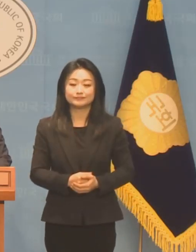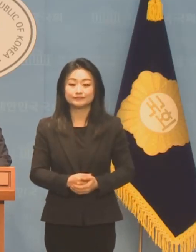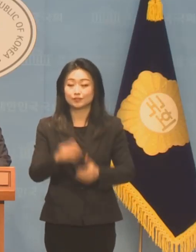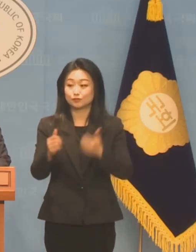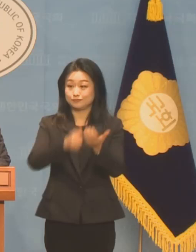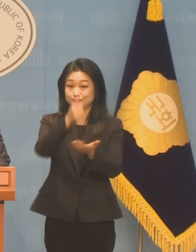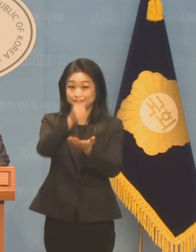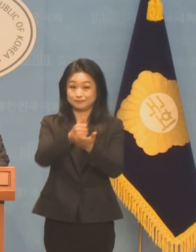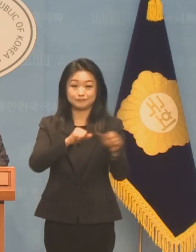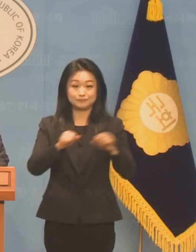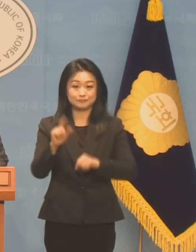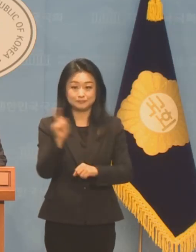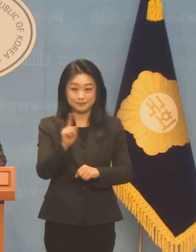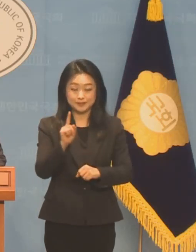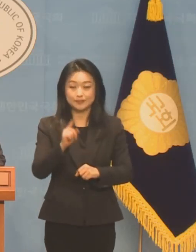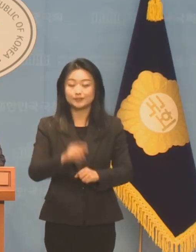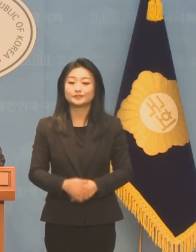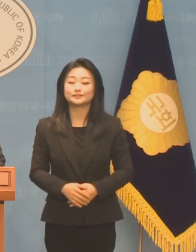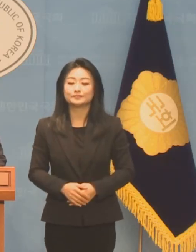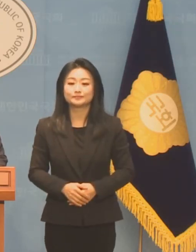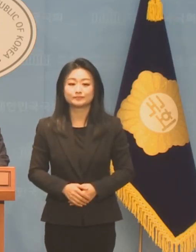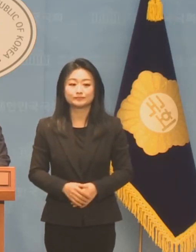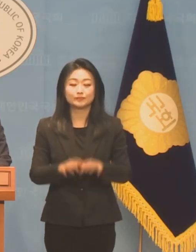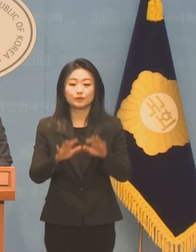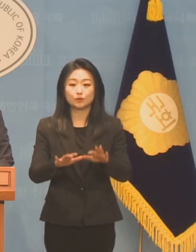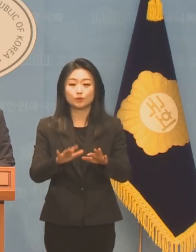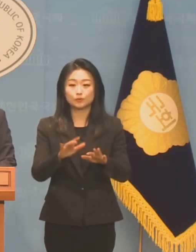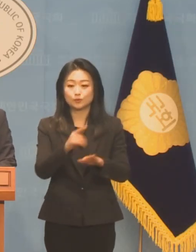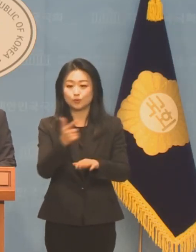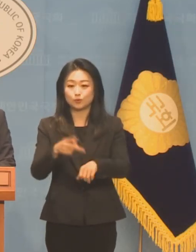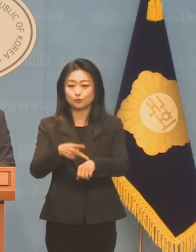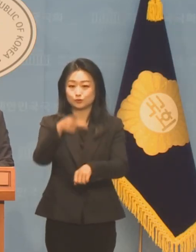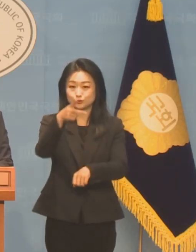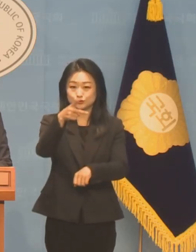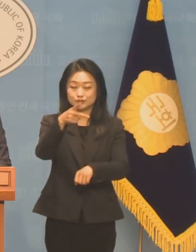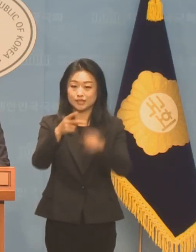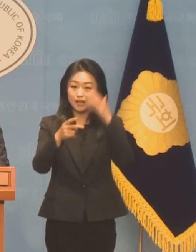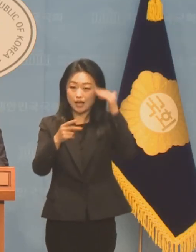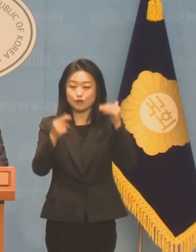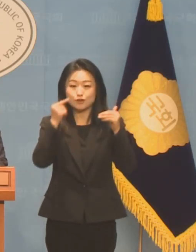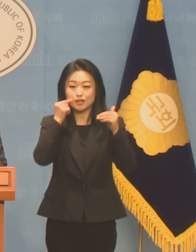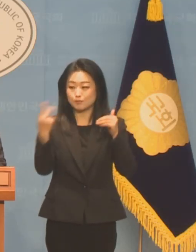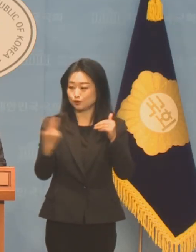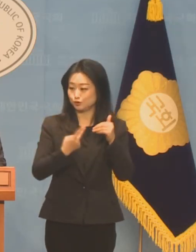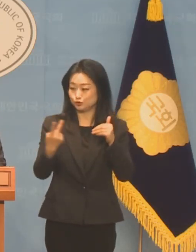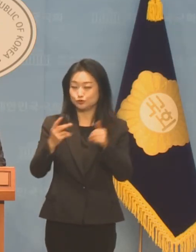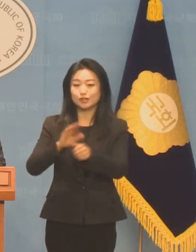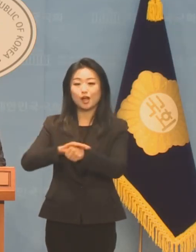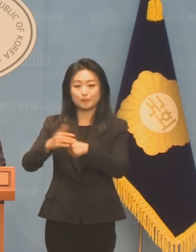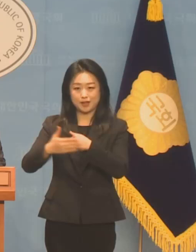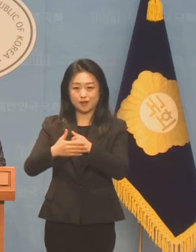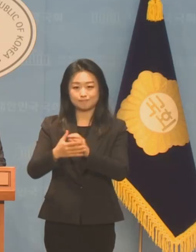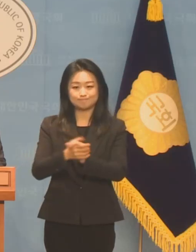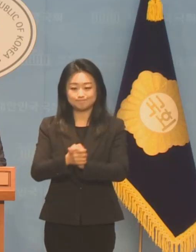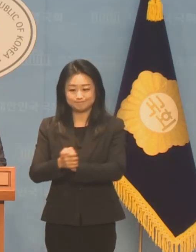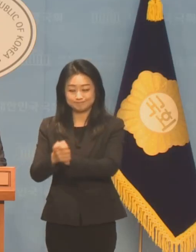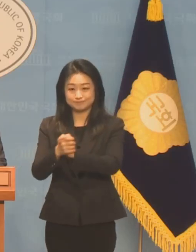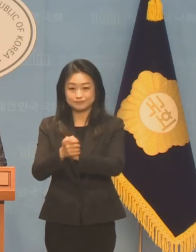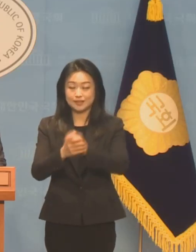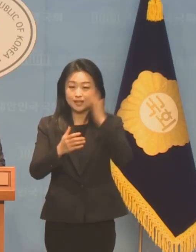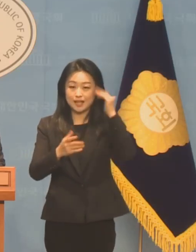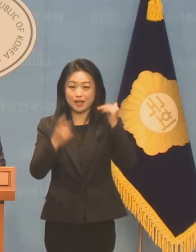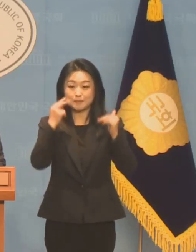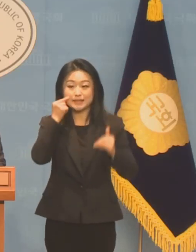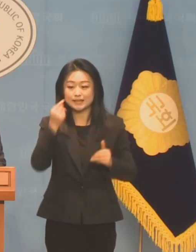의장단 일정입니다. 우원식 국회의장은 오늘 오후 2시 한일 양국 간의 협력 강화와 한미일 공조 관련